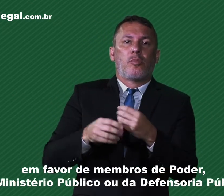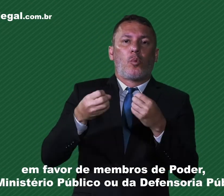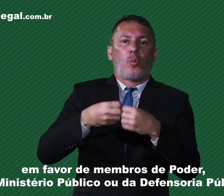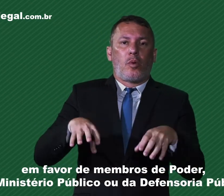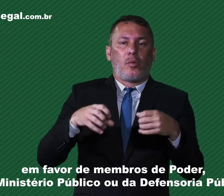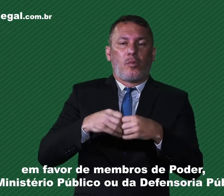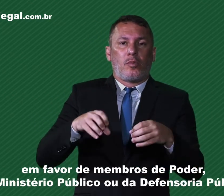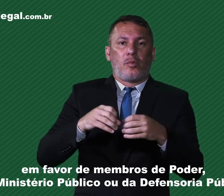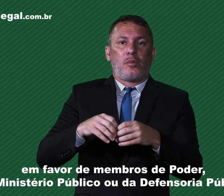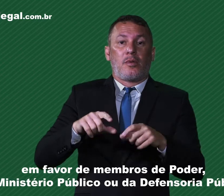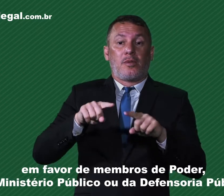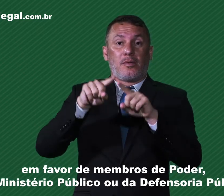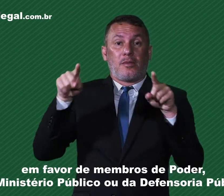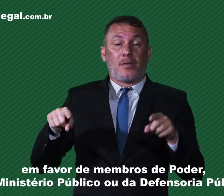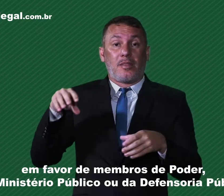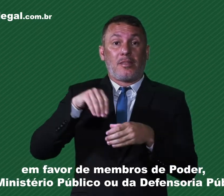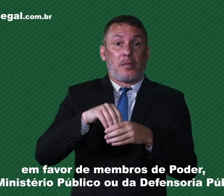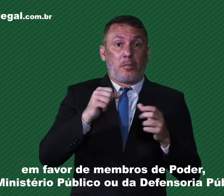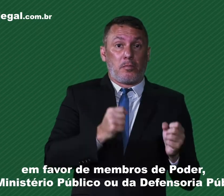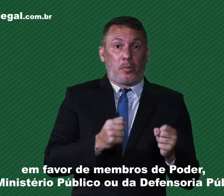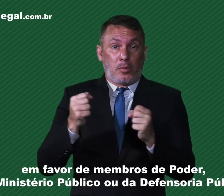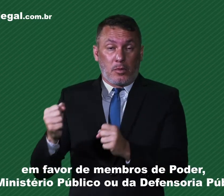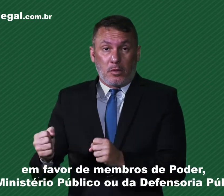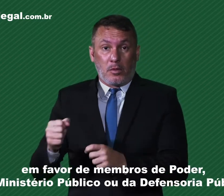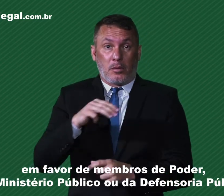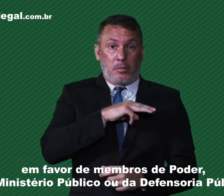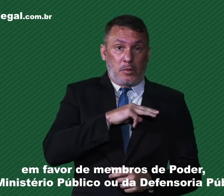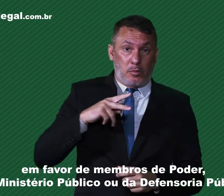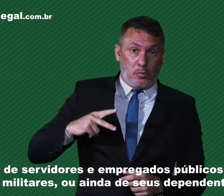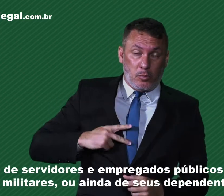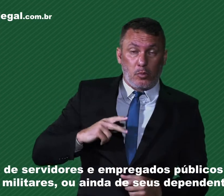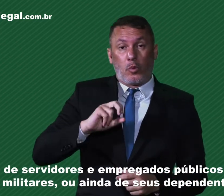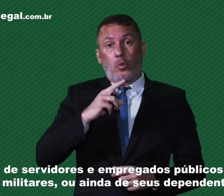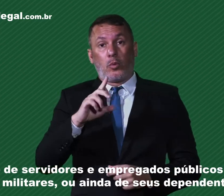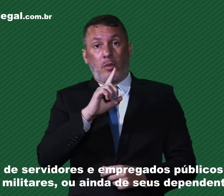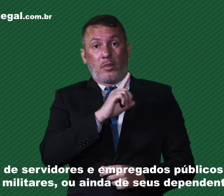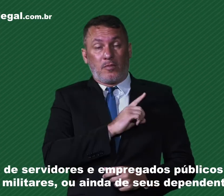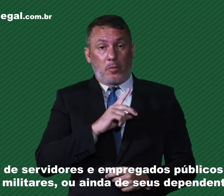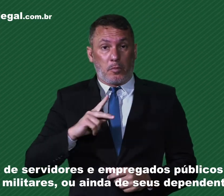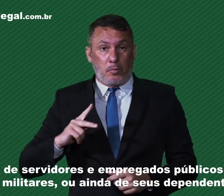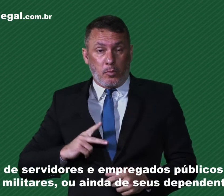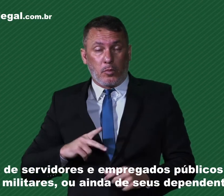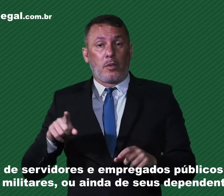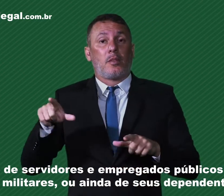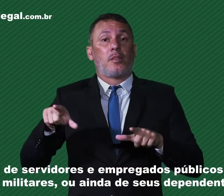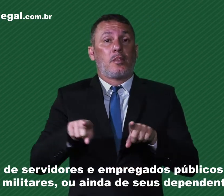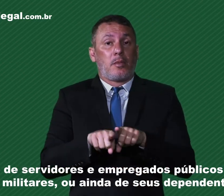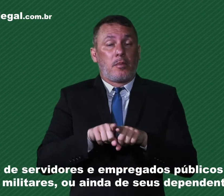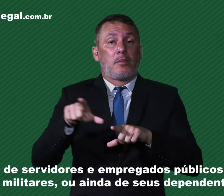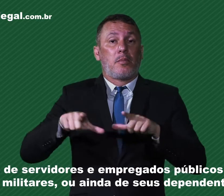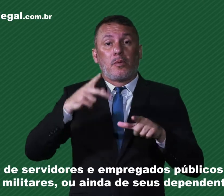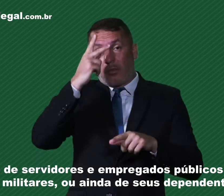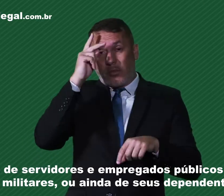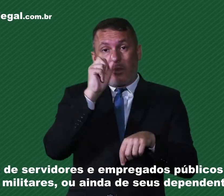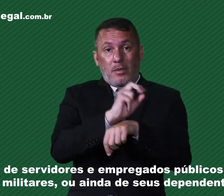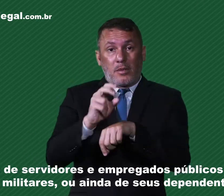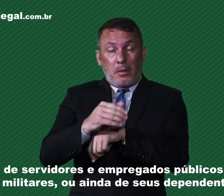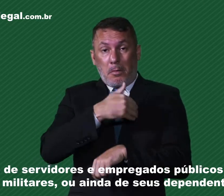do Ministério Público ou da defensoria pública e de servidores e empregados públicos e de militares ou